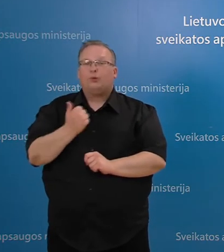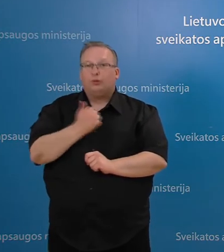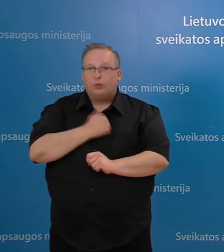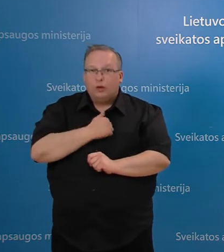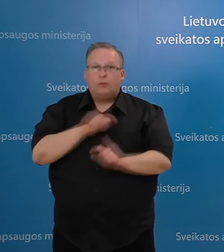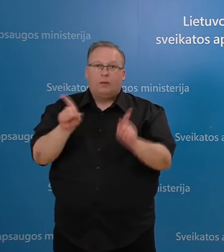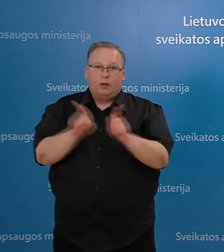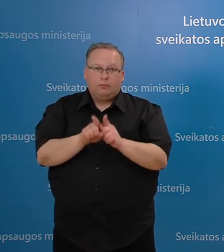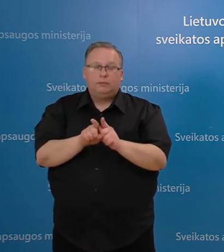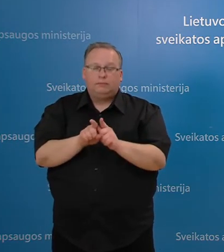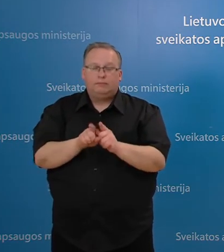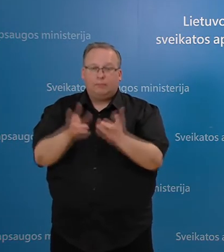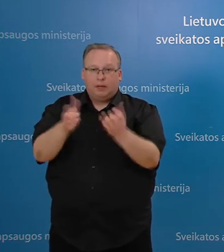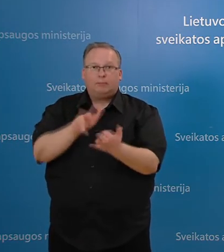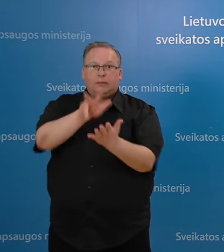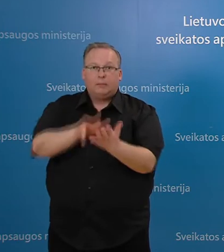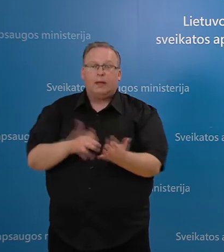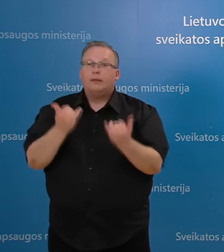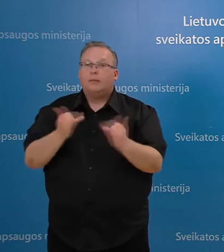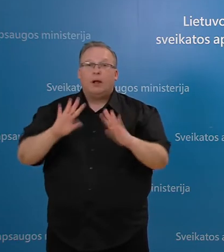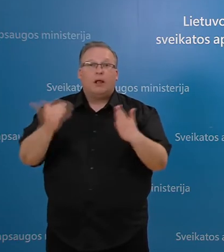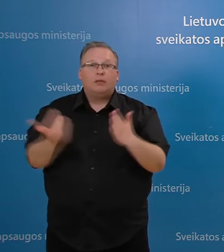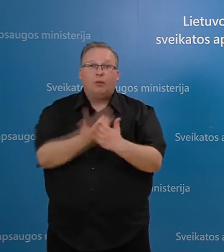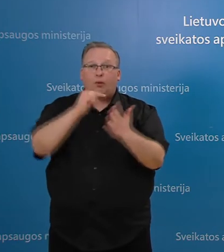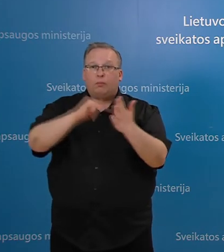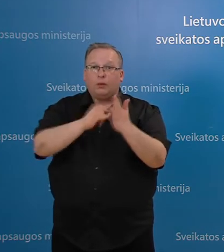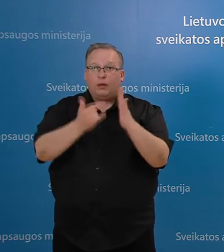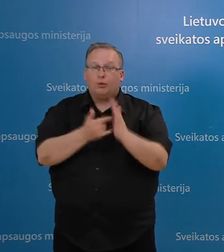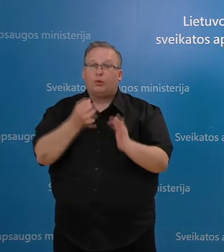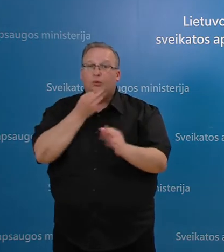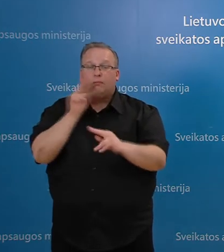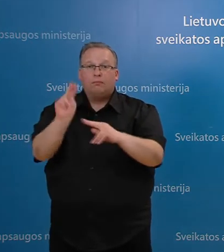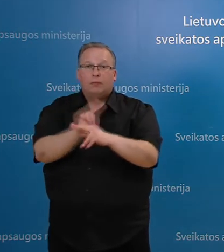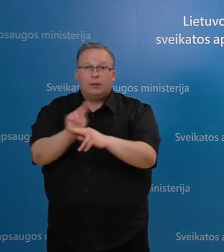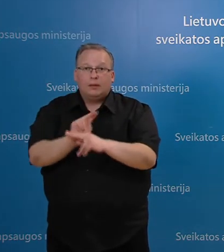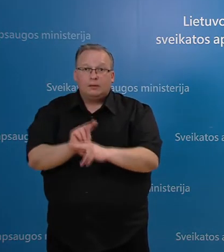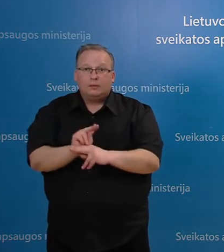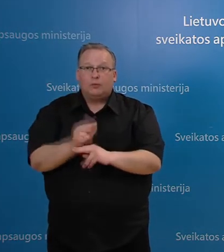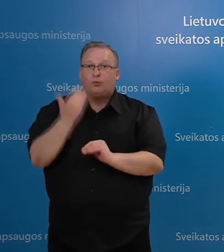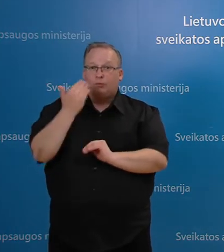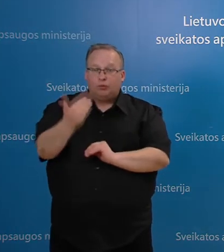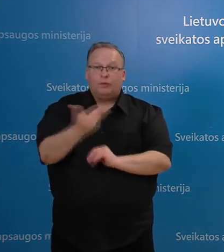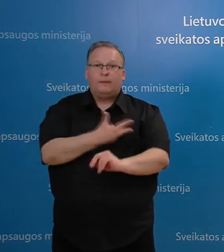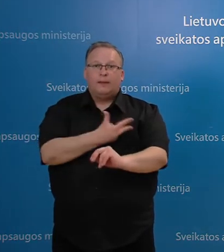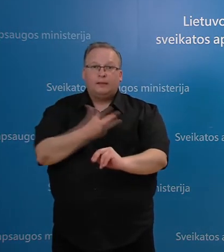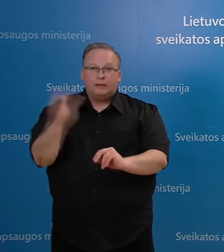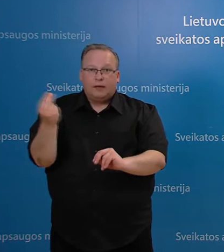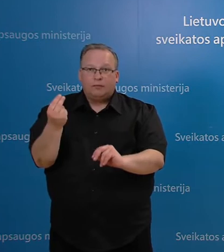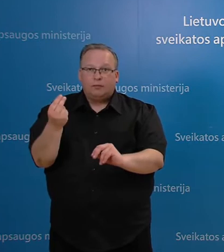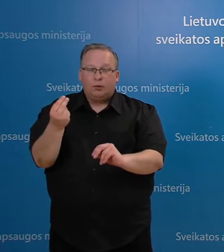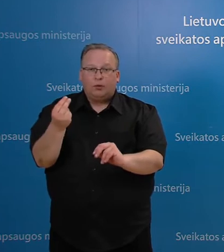sprendimus priimti. Dabar tik tai, ką planuojam, tai šiek tiek pasikoreguoti vėlgi testavimo strategiją,